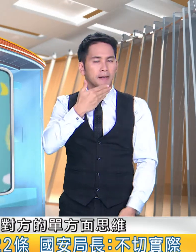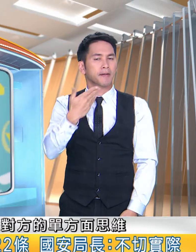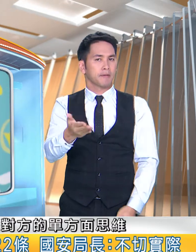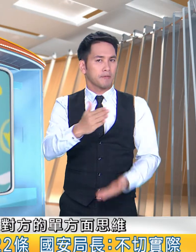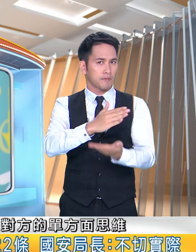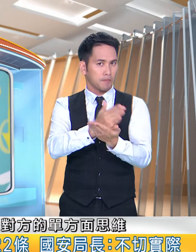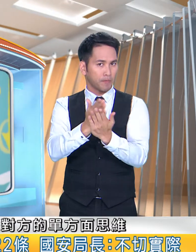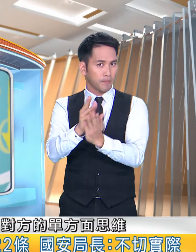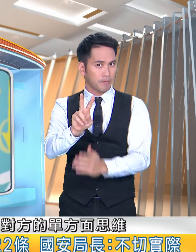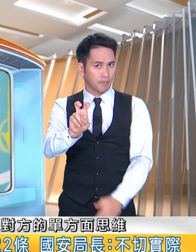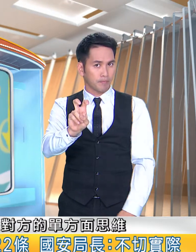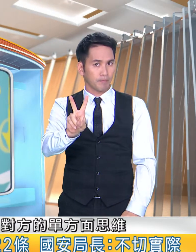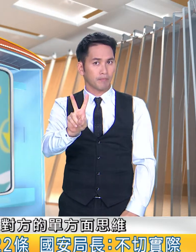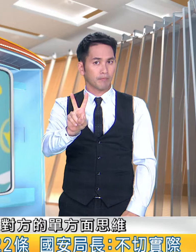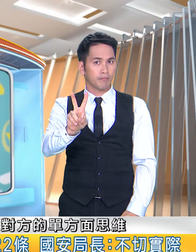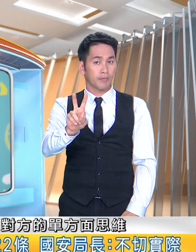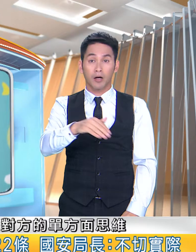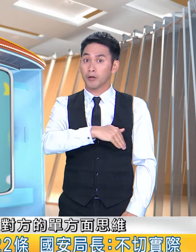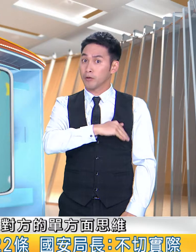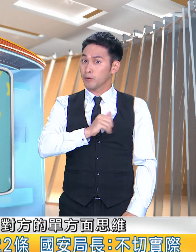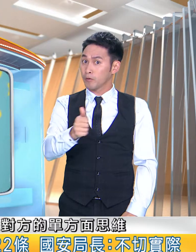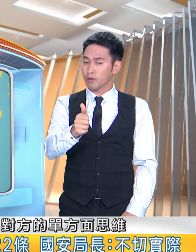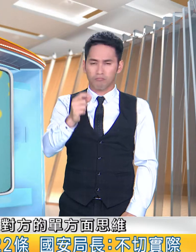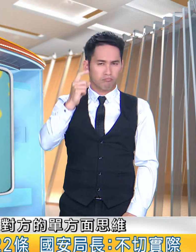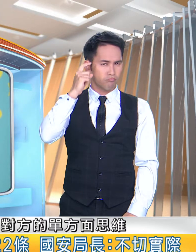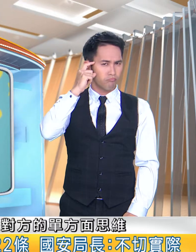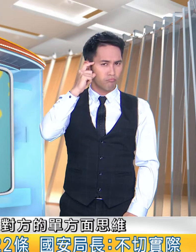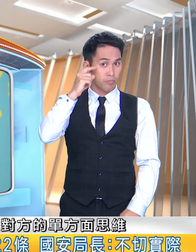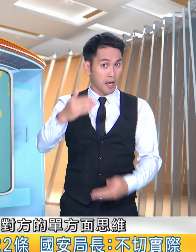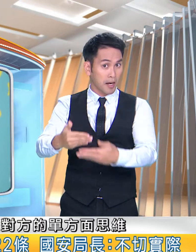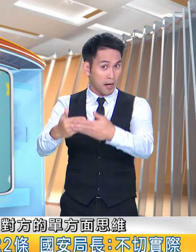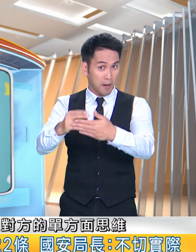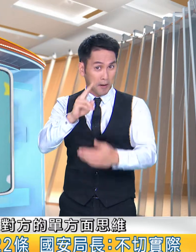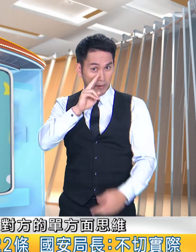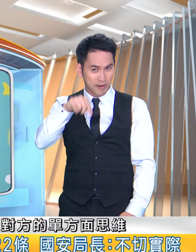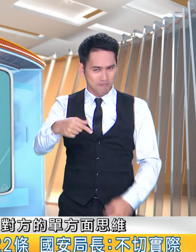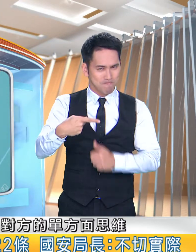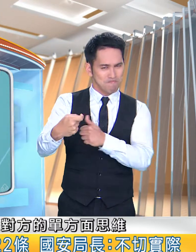泰三是认为这是对方的单方面思维。